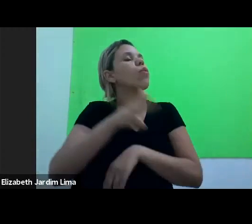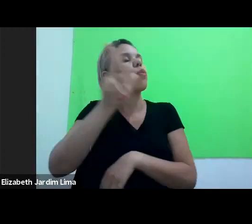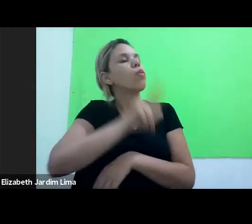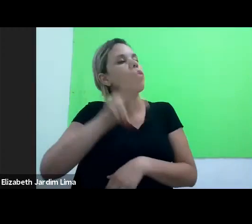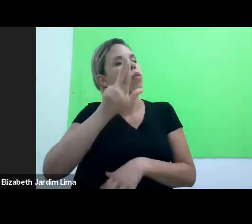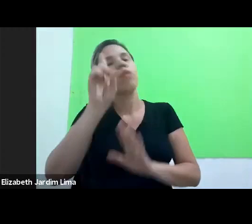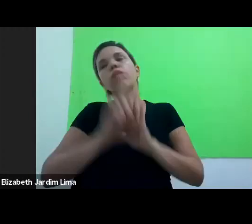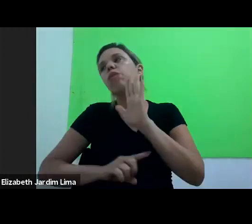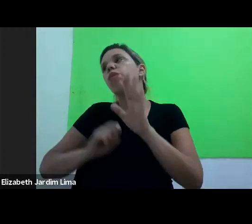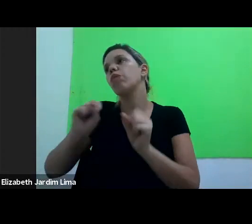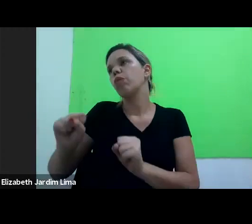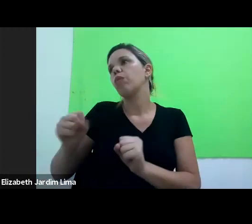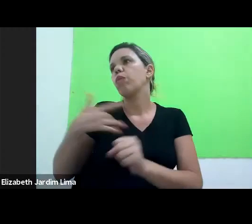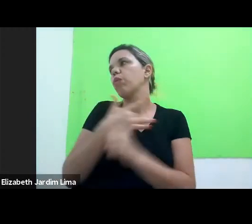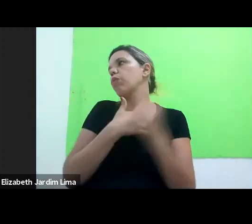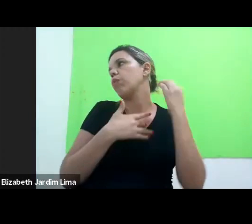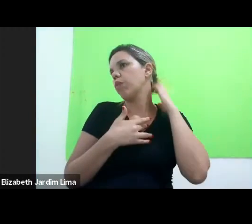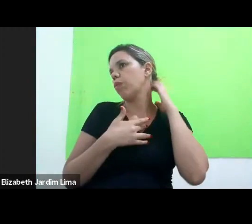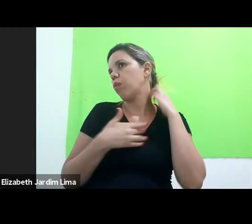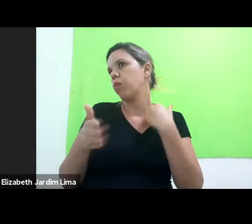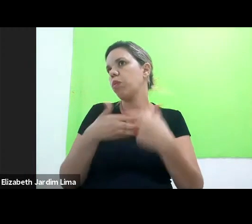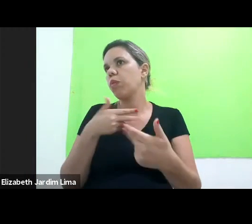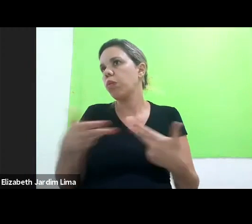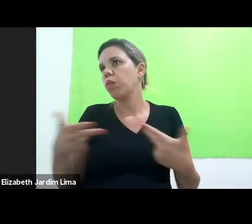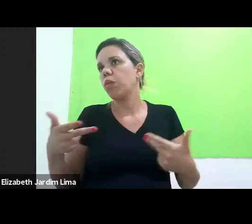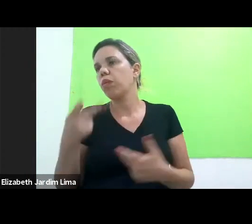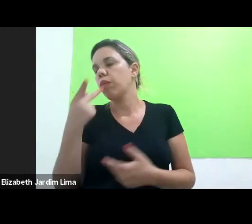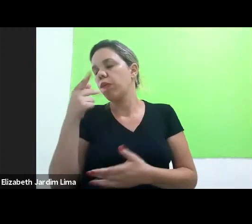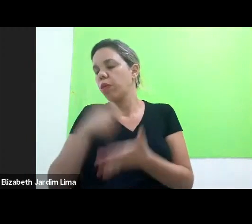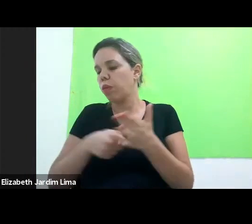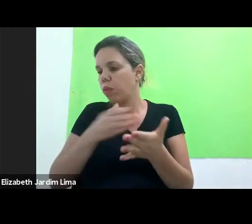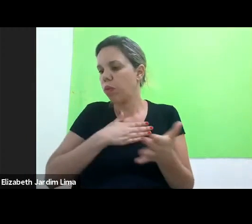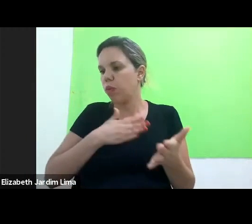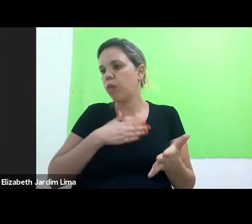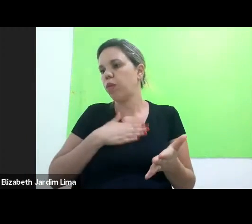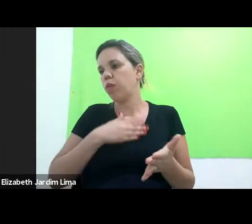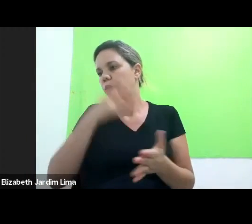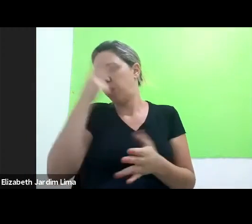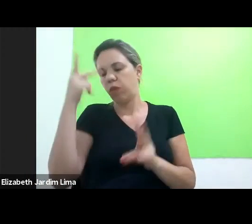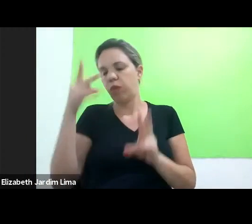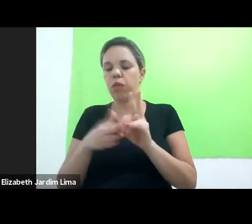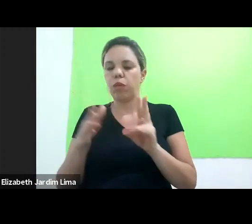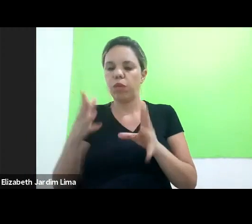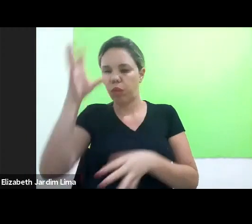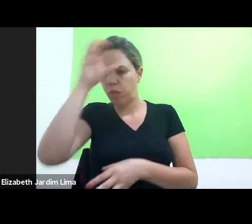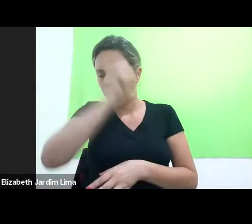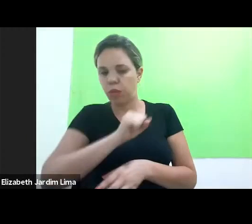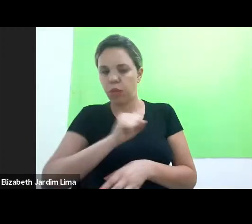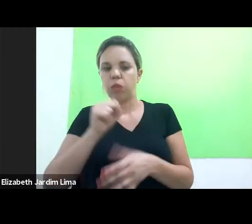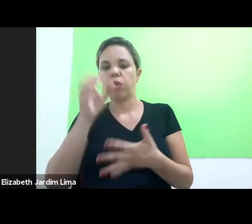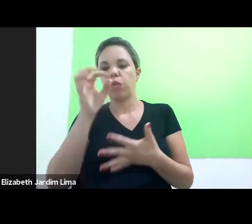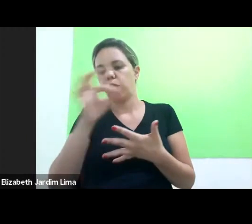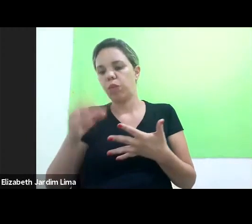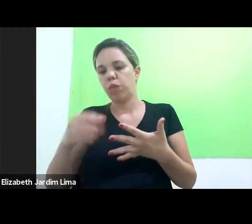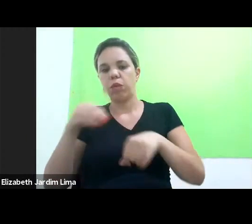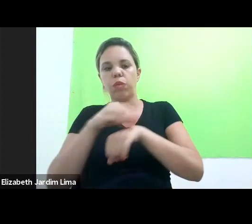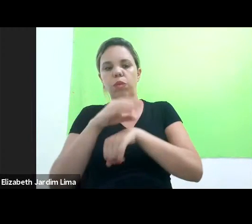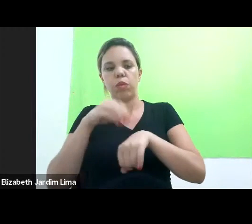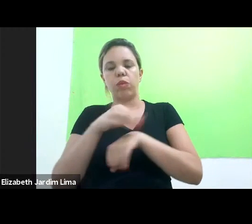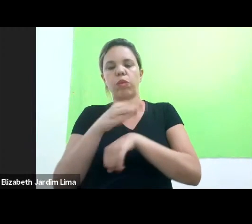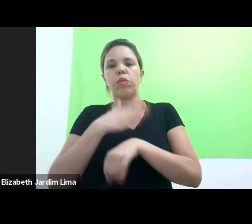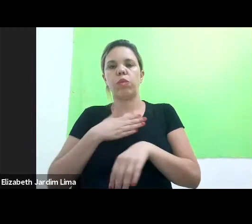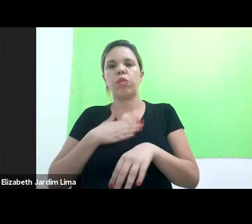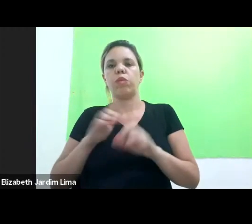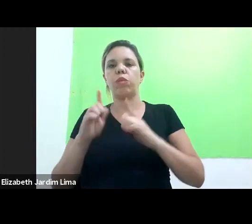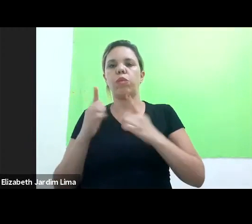direito, pode ser da saúde, qualquer área, vai falar, é a luta do meu povo. Eu quero poder aprender tal coisa e trazer o retorno para a minha